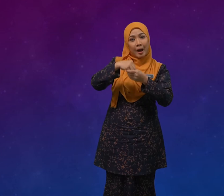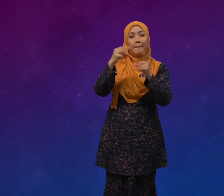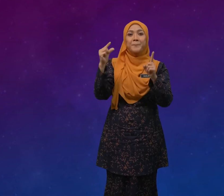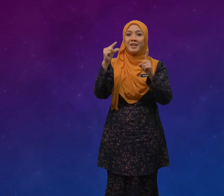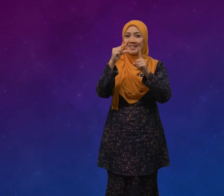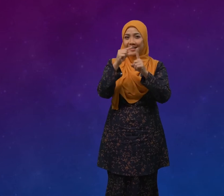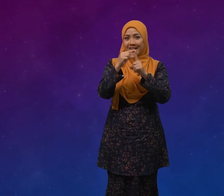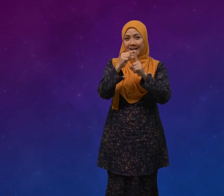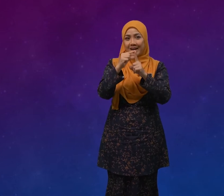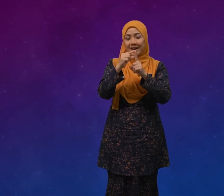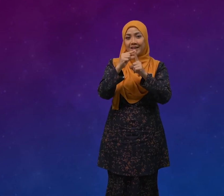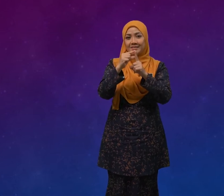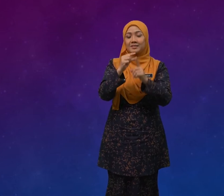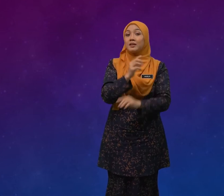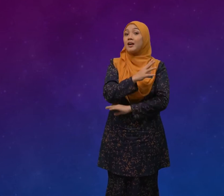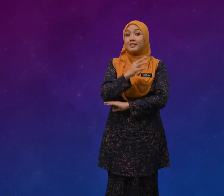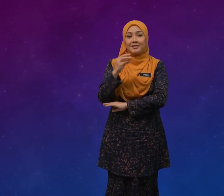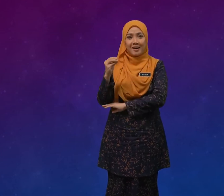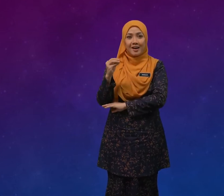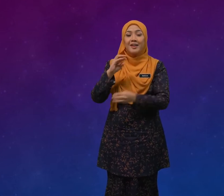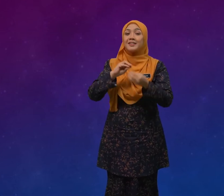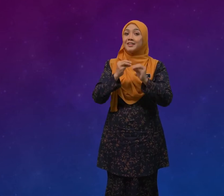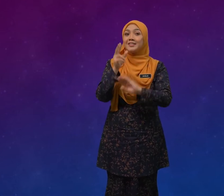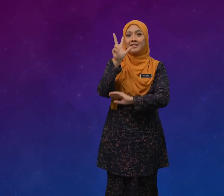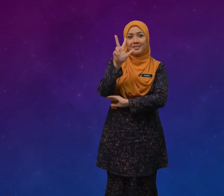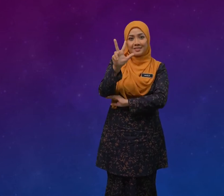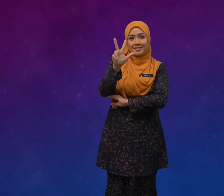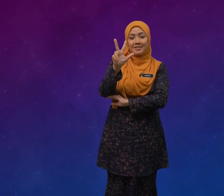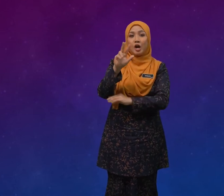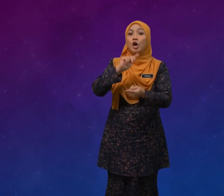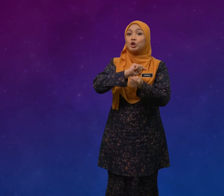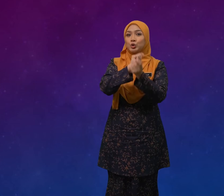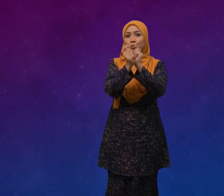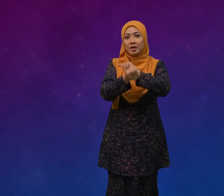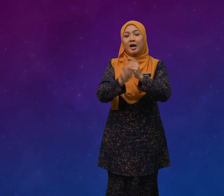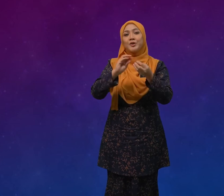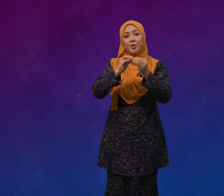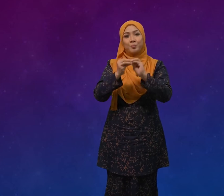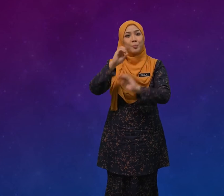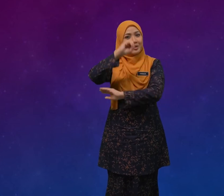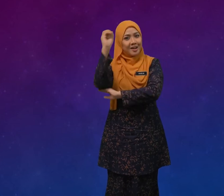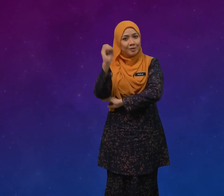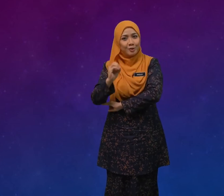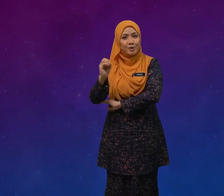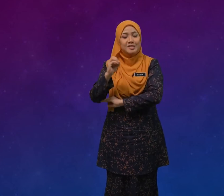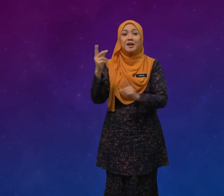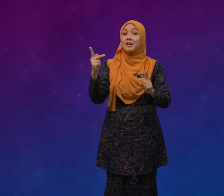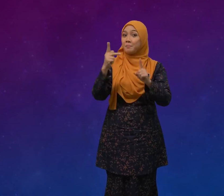dalam perkataan. Dan ketiga, tukar nombor peratus